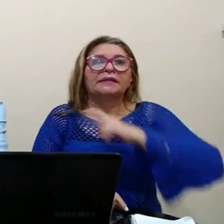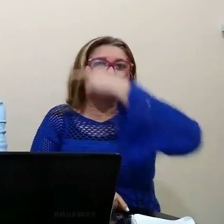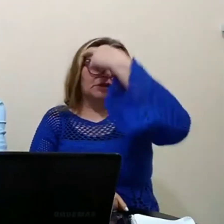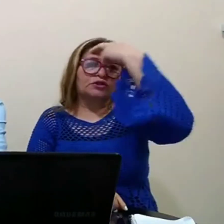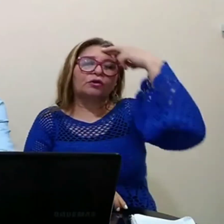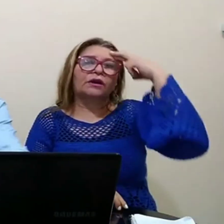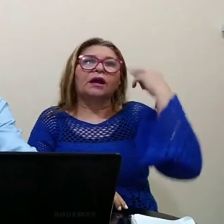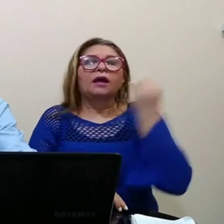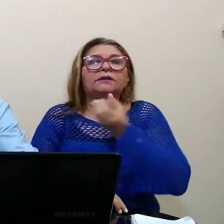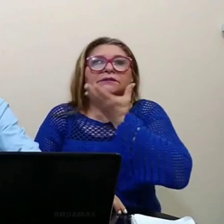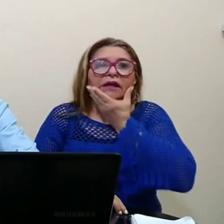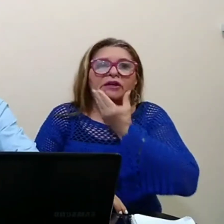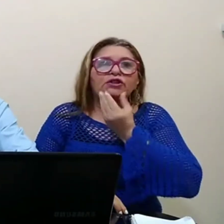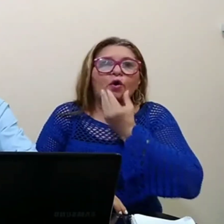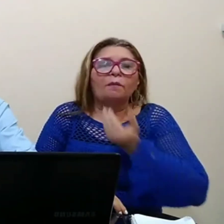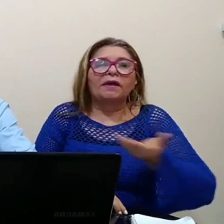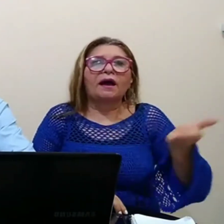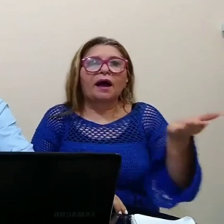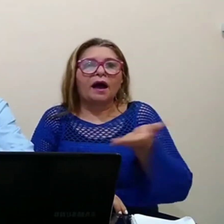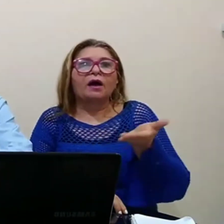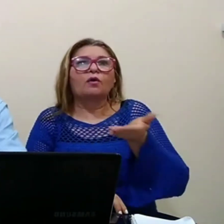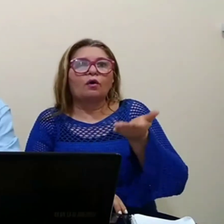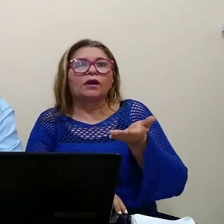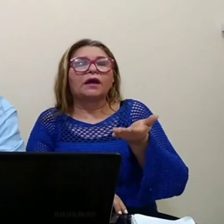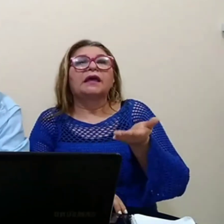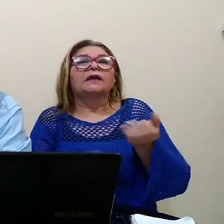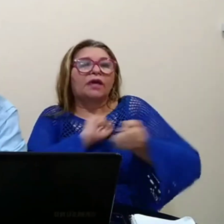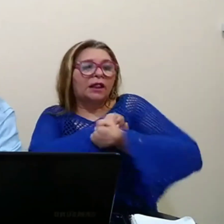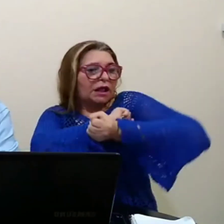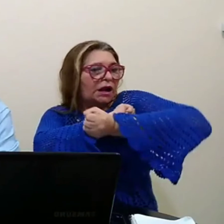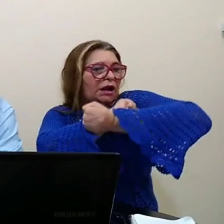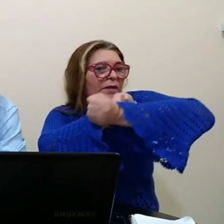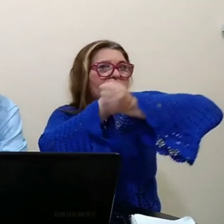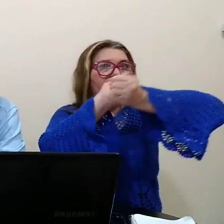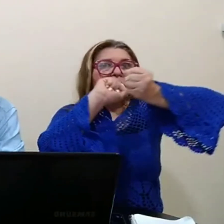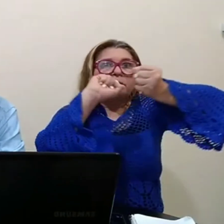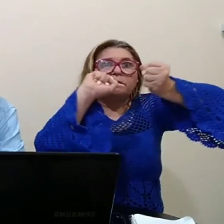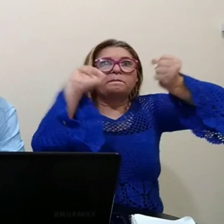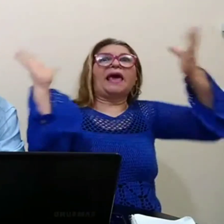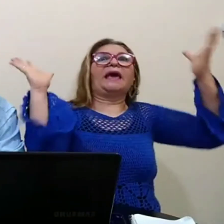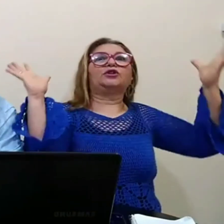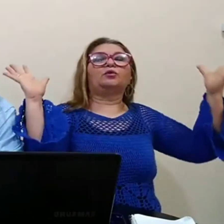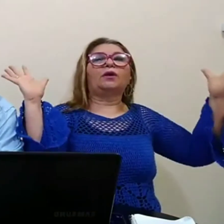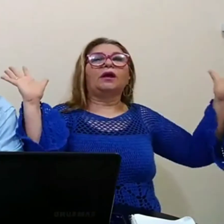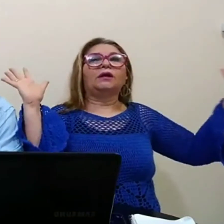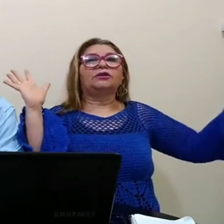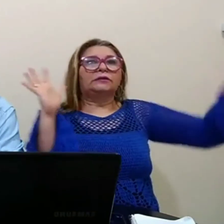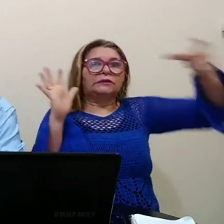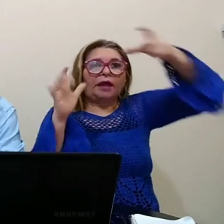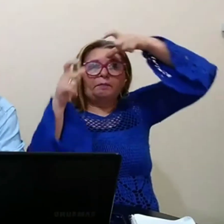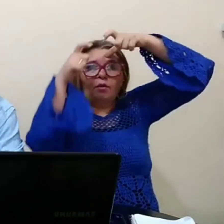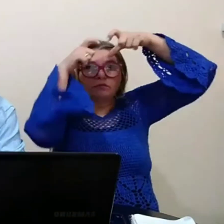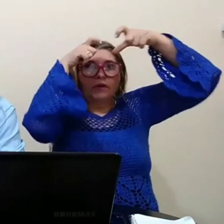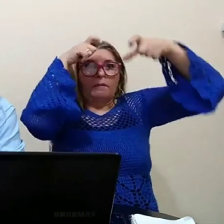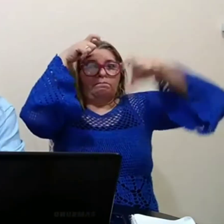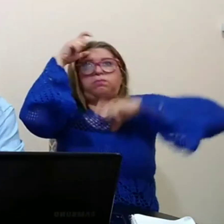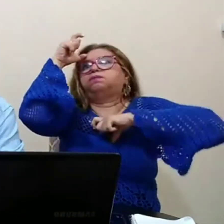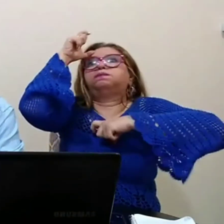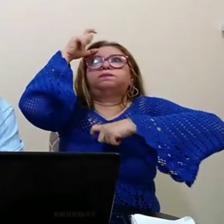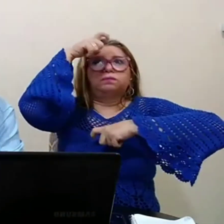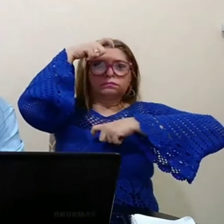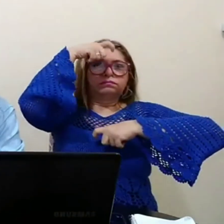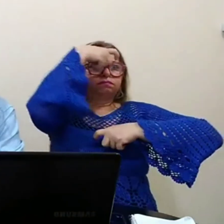deste homem, que ele foi liberto dessa legião de demônios. Era um homem muito oprimido,